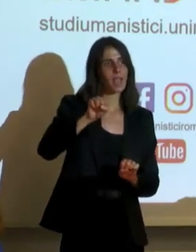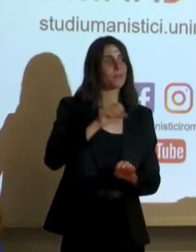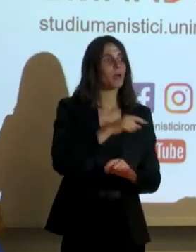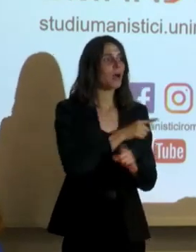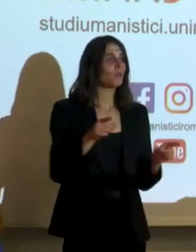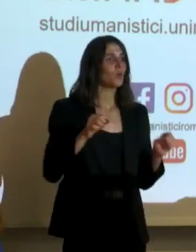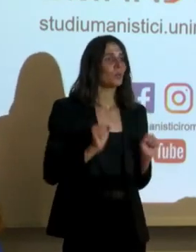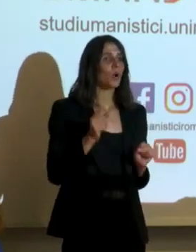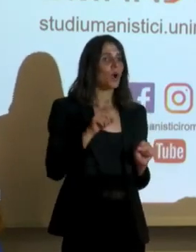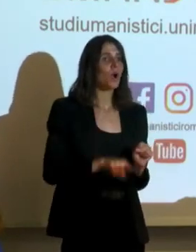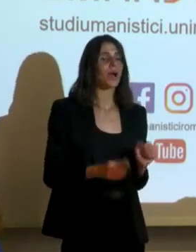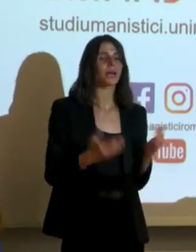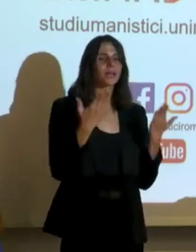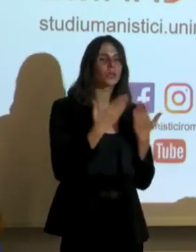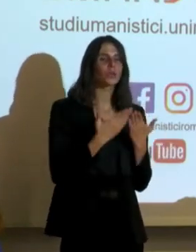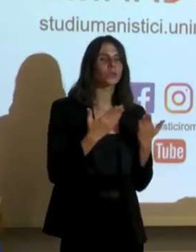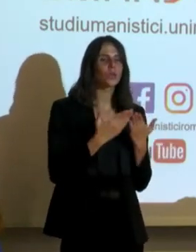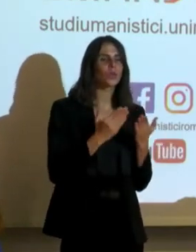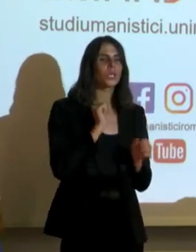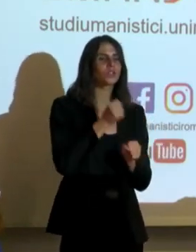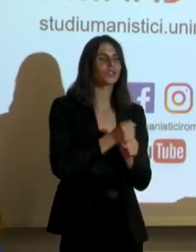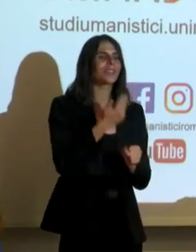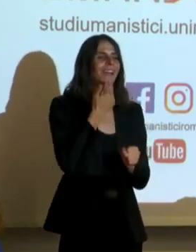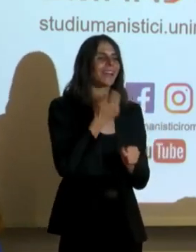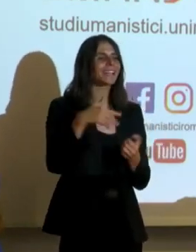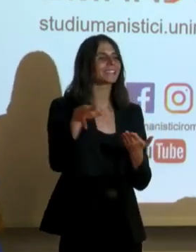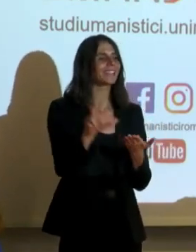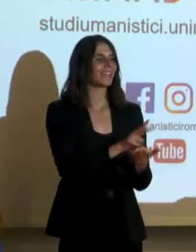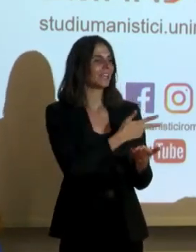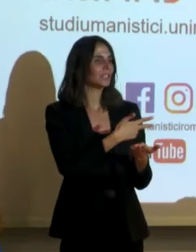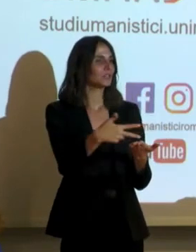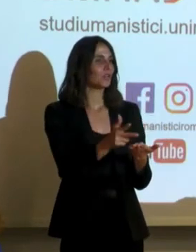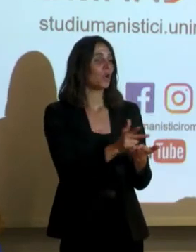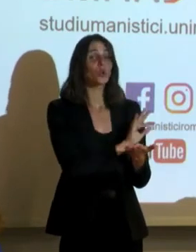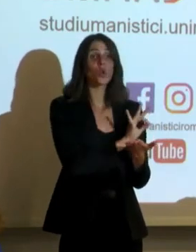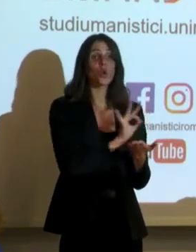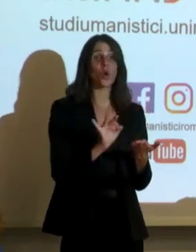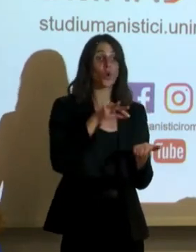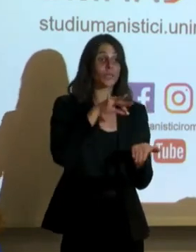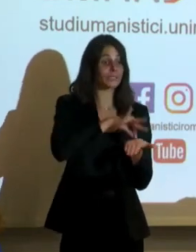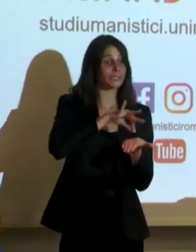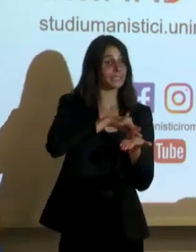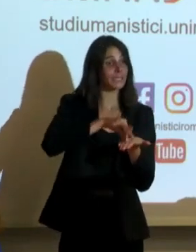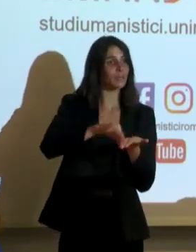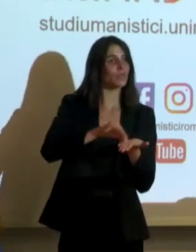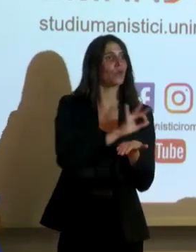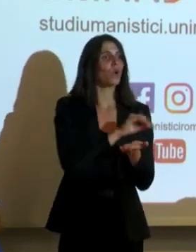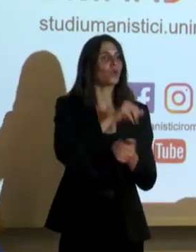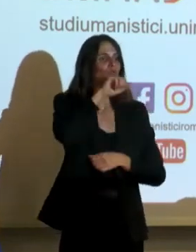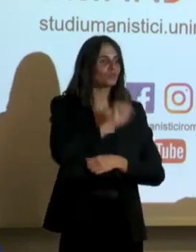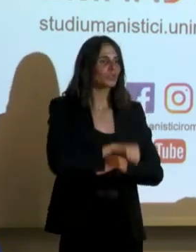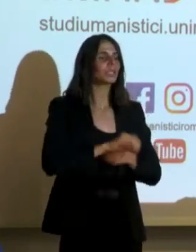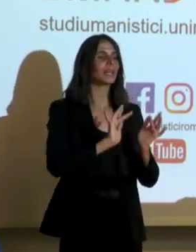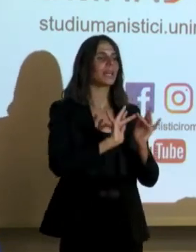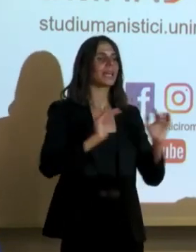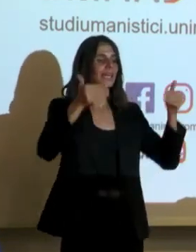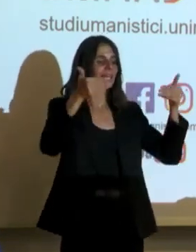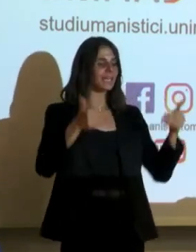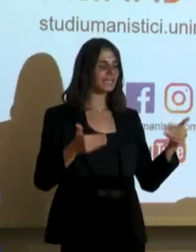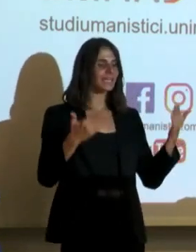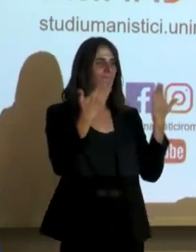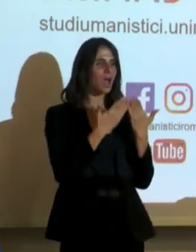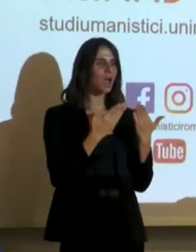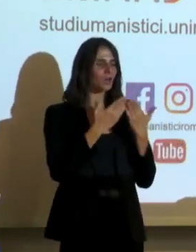storia attraverso i testi delle canzoni, attraverso le serie TV, attraverso i siti web, attraverso i social network, e